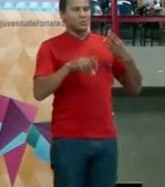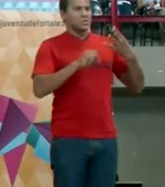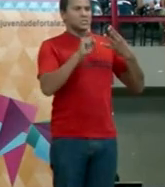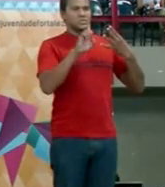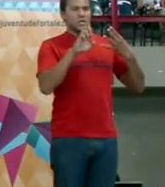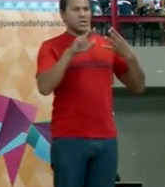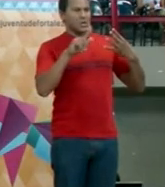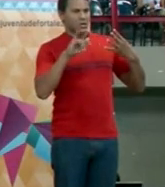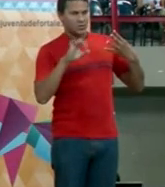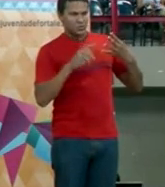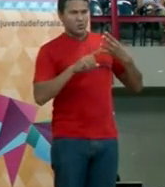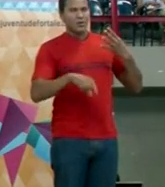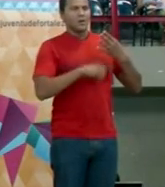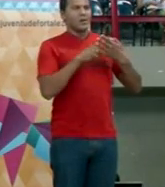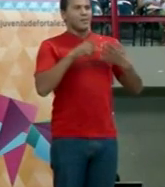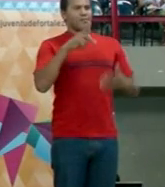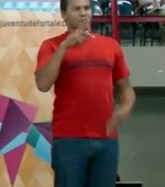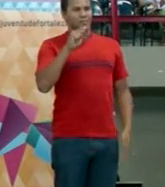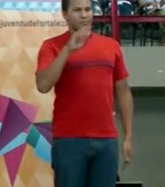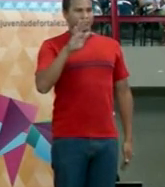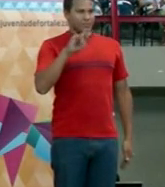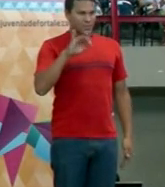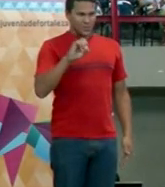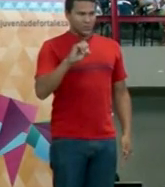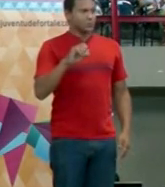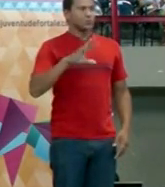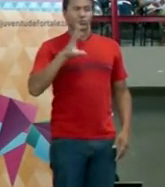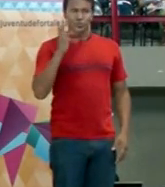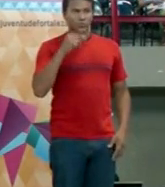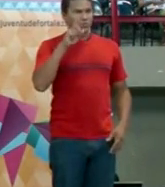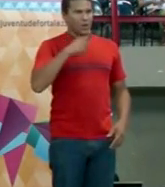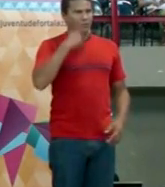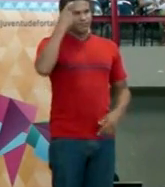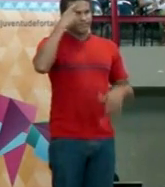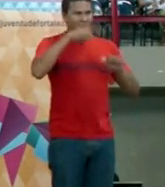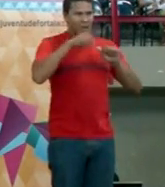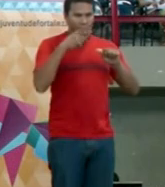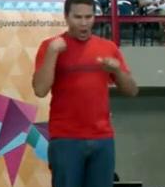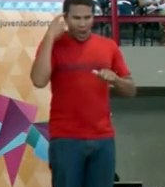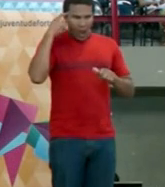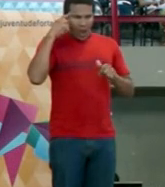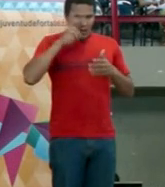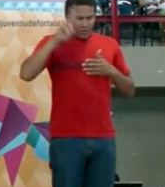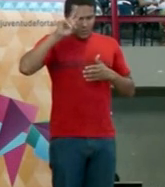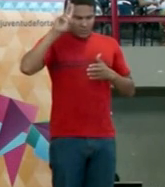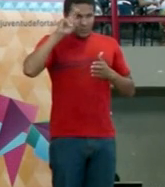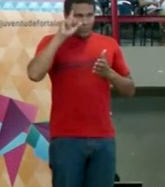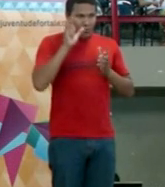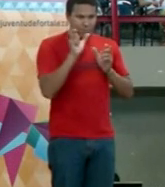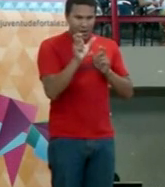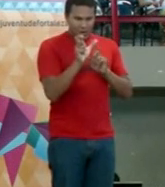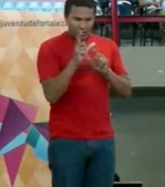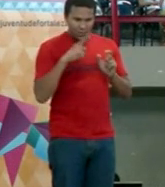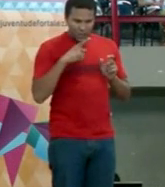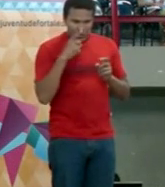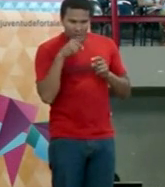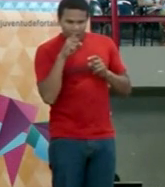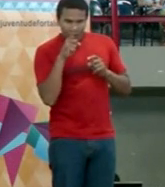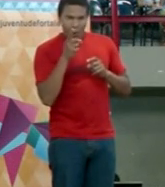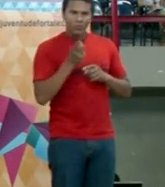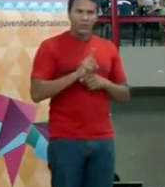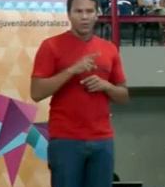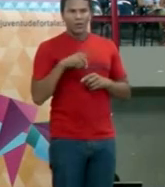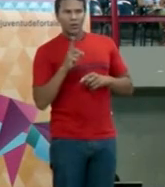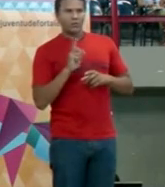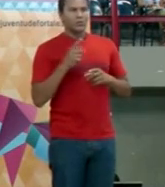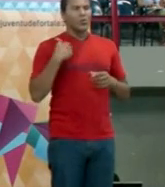pátio, todos são acentuados por esse motivo. A partir de hoje, mentaliza quando for escrever a redação. Você diz assim,